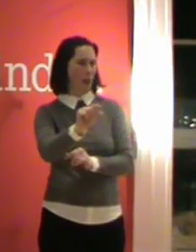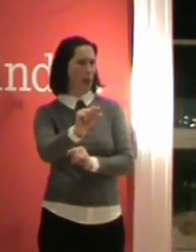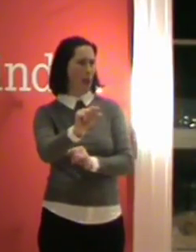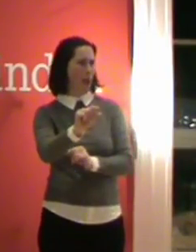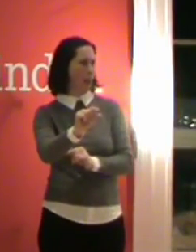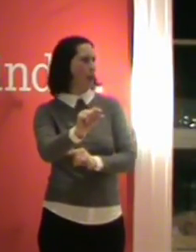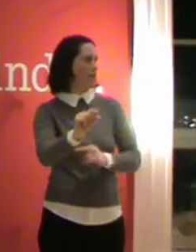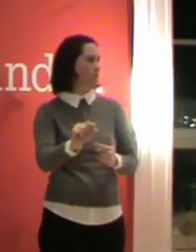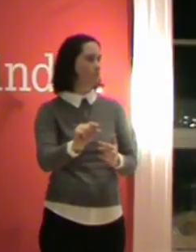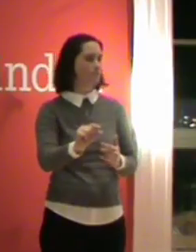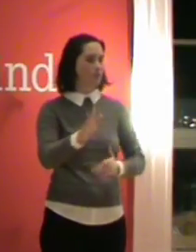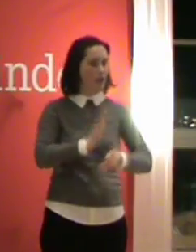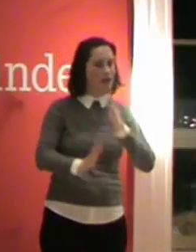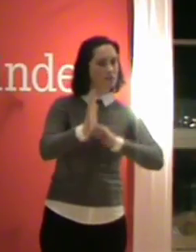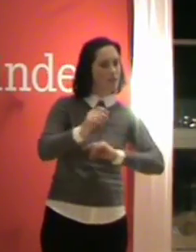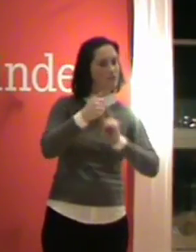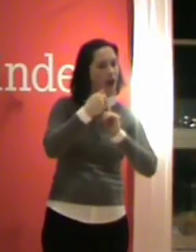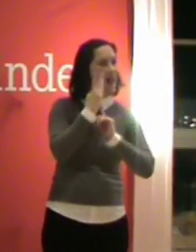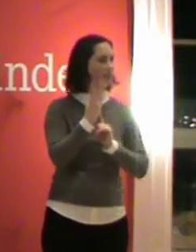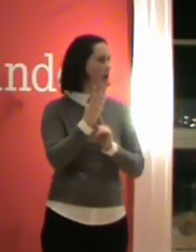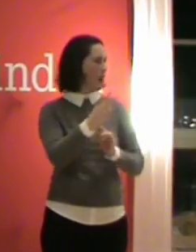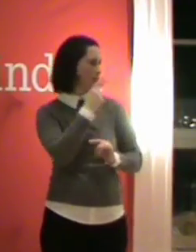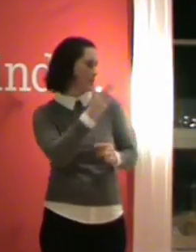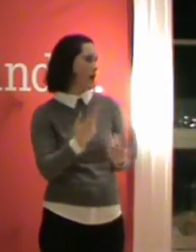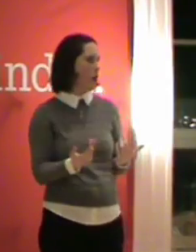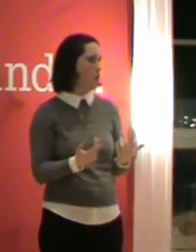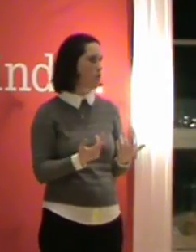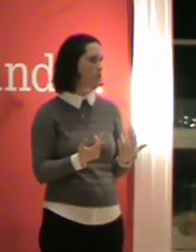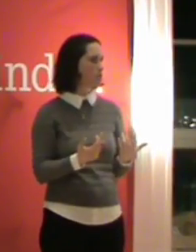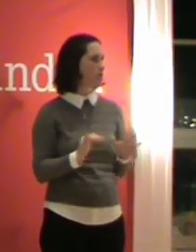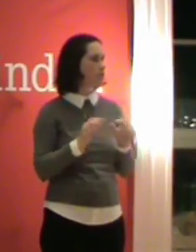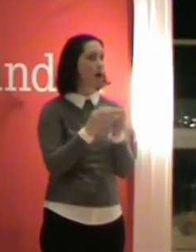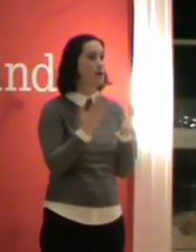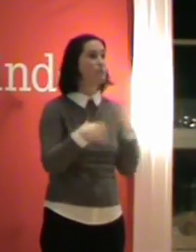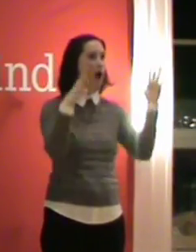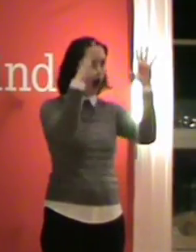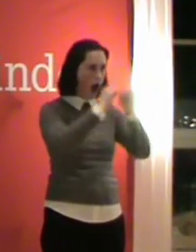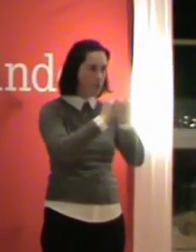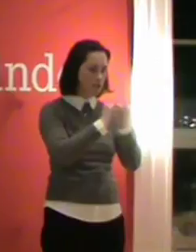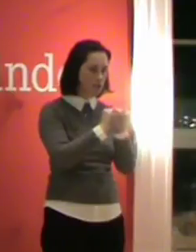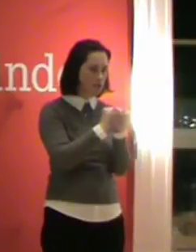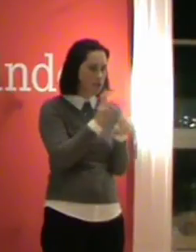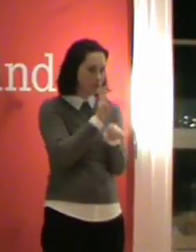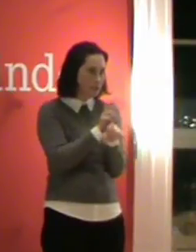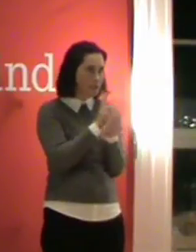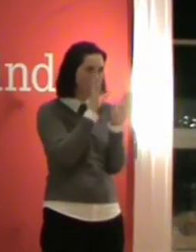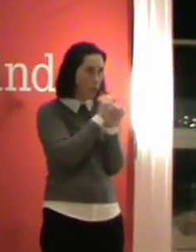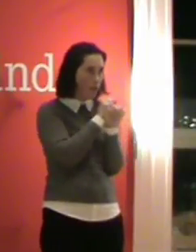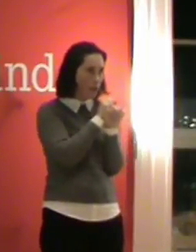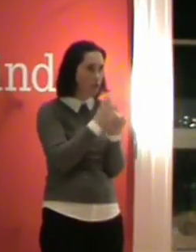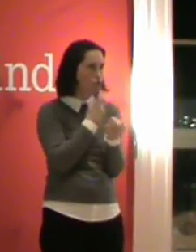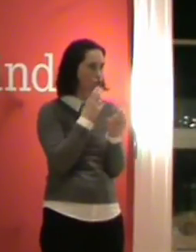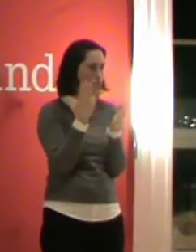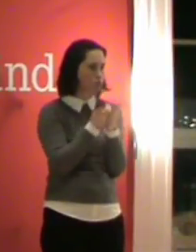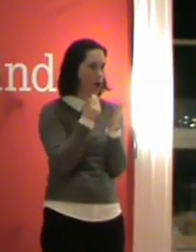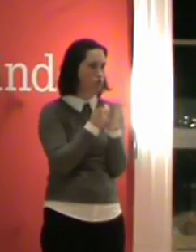ausgestattet. Und sie erzählte, wie ihr Alltag aussieht. Sie erzählte, dass sie abends im Dunkeln sitzt, um Strom zu sparen,